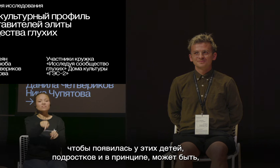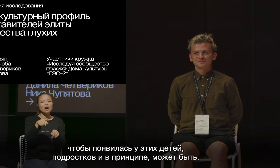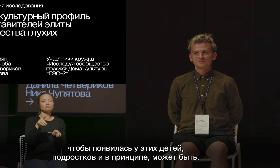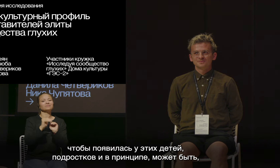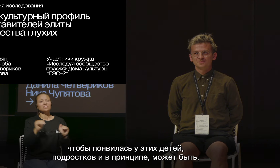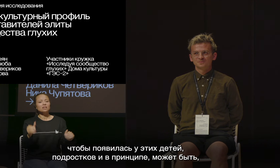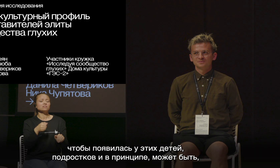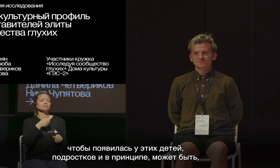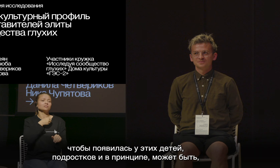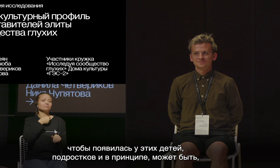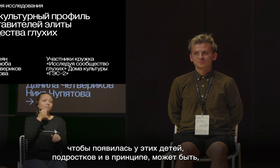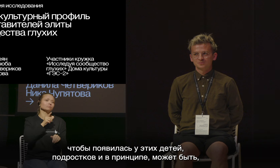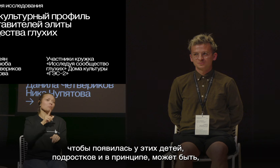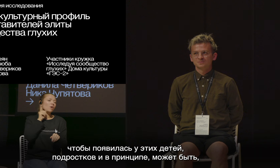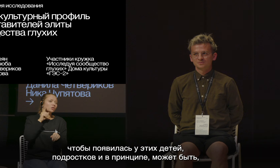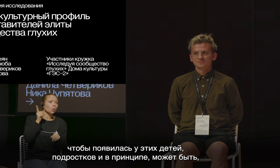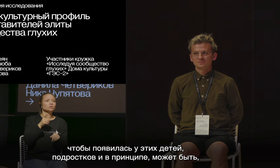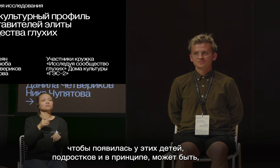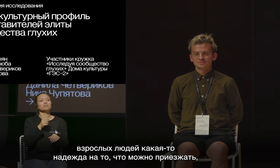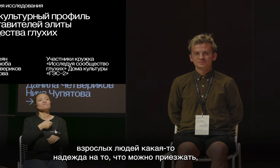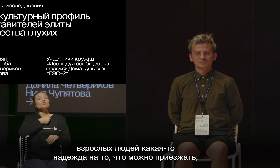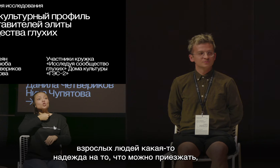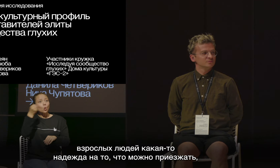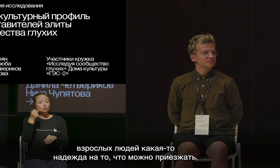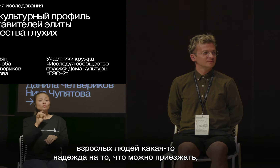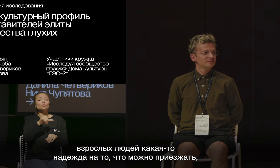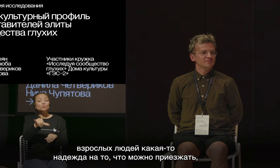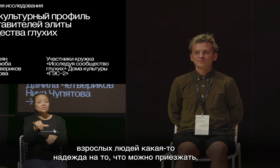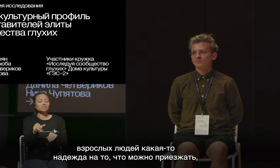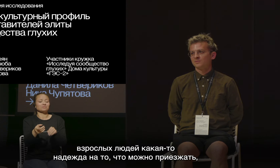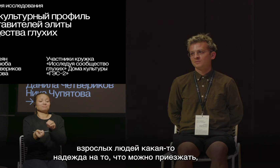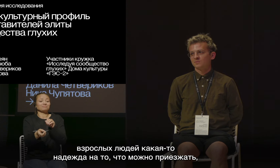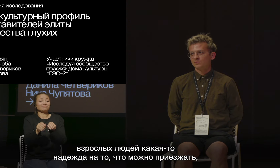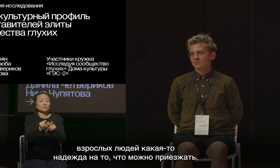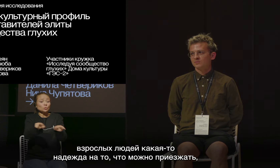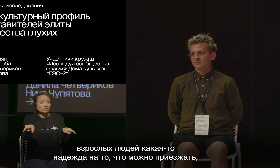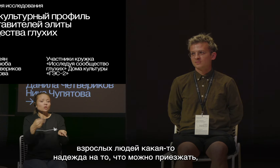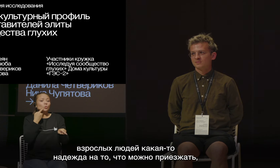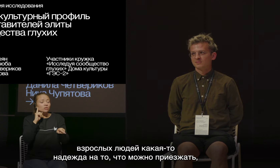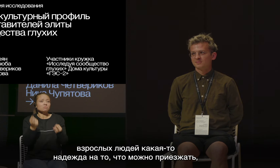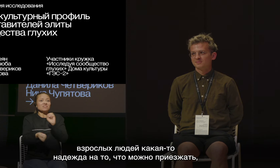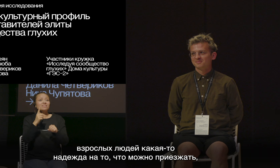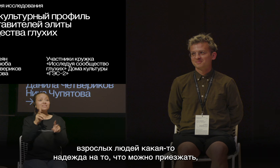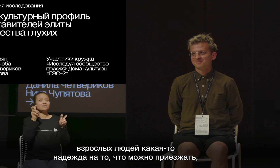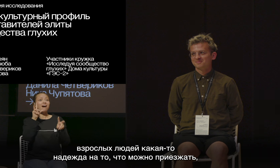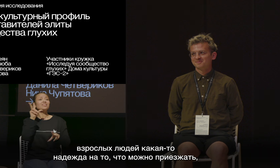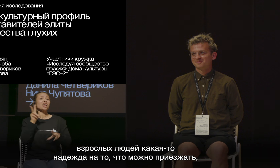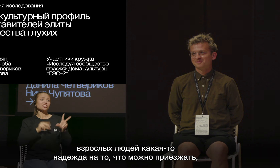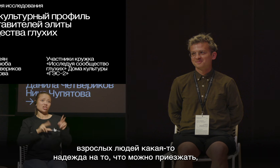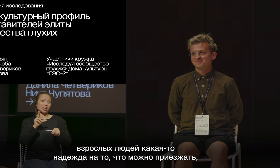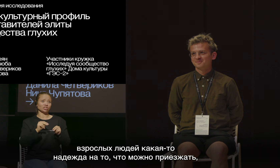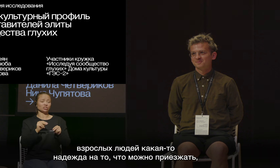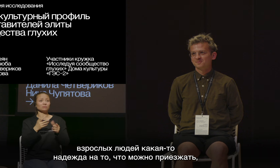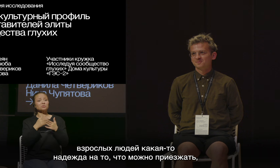взрослых людей какая-то надежда, да, там, на то, что можно приезжать, получить образование или просто те же самые экскурсии?